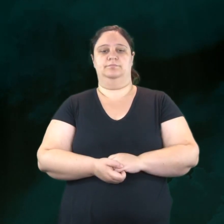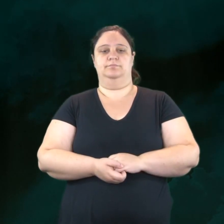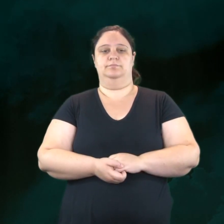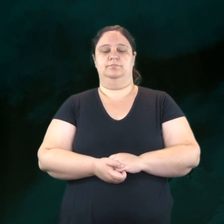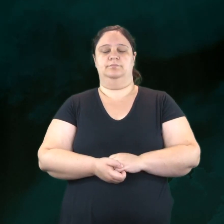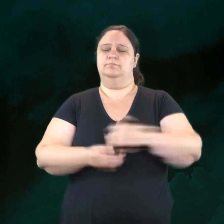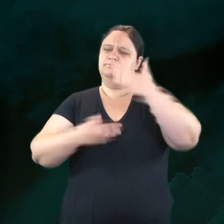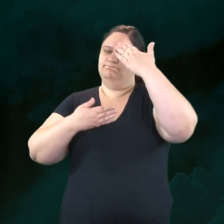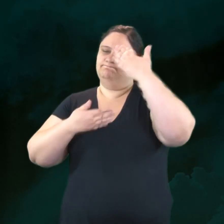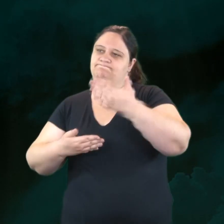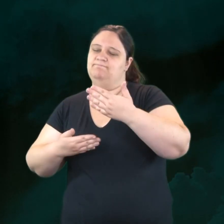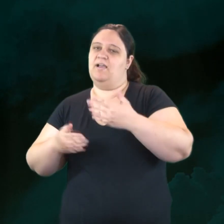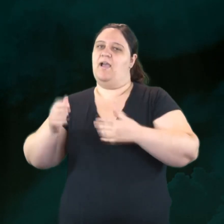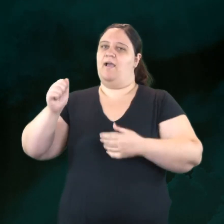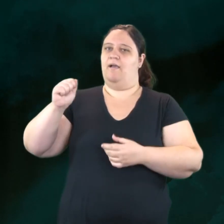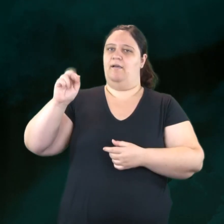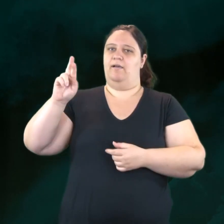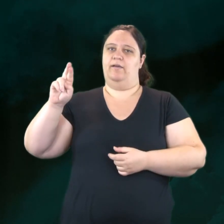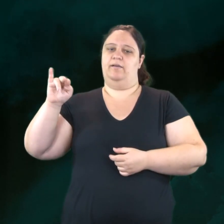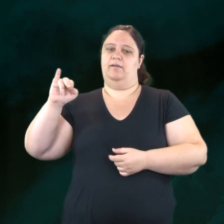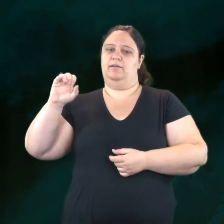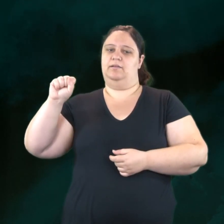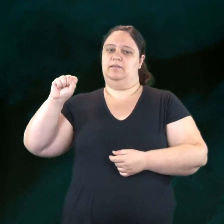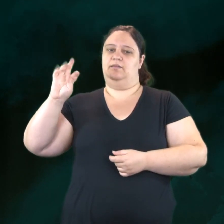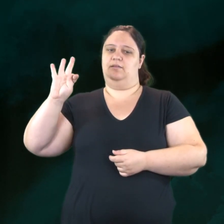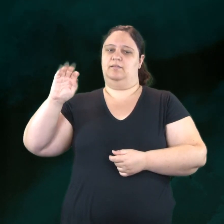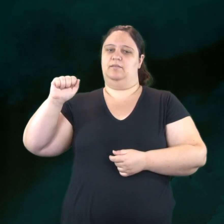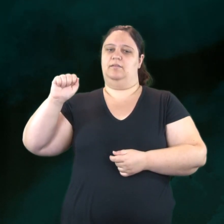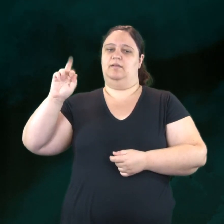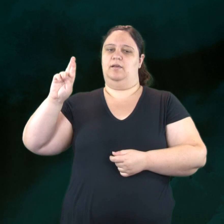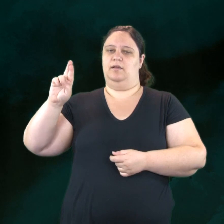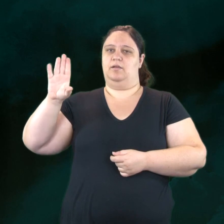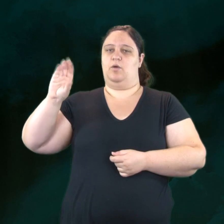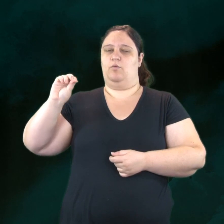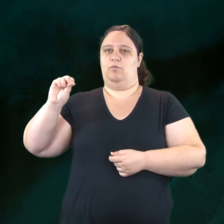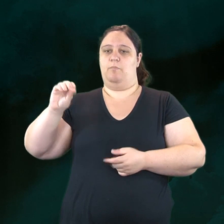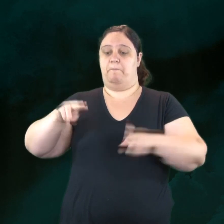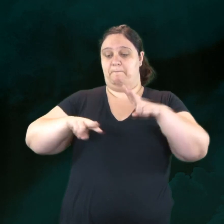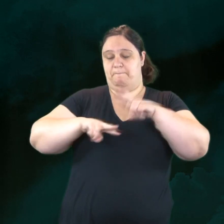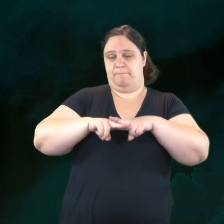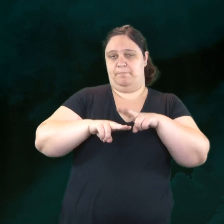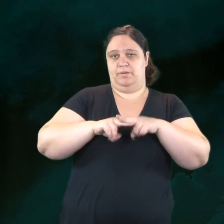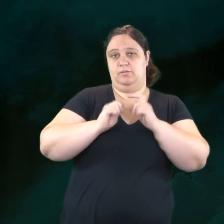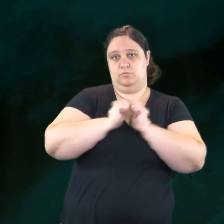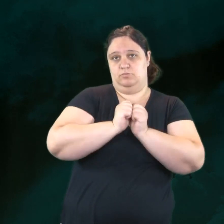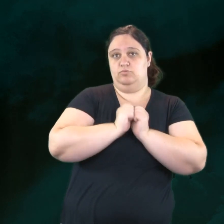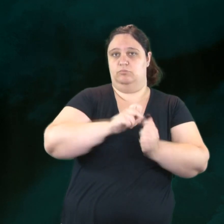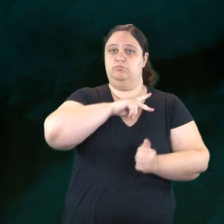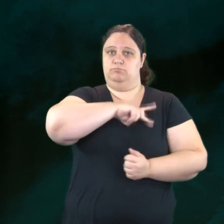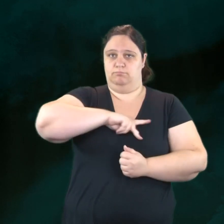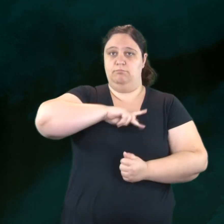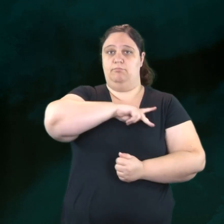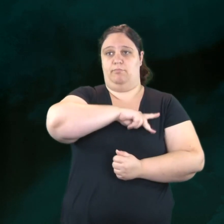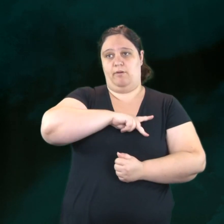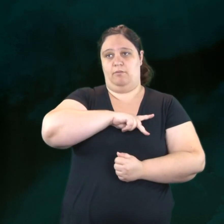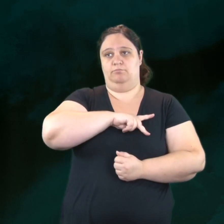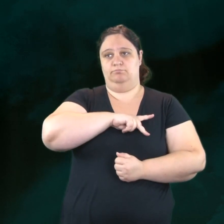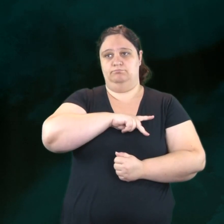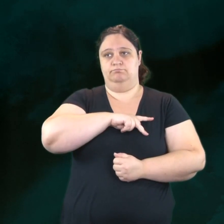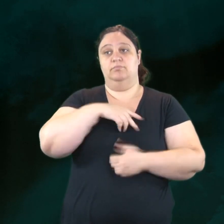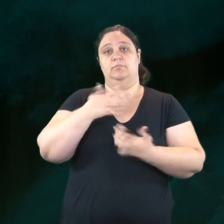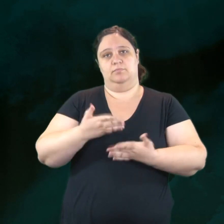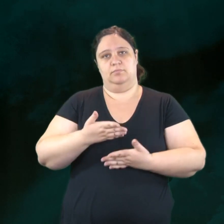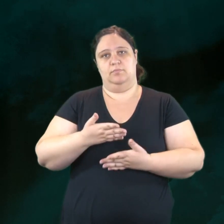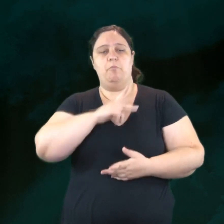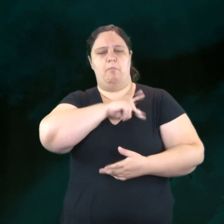saúda-vos Aristarco, prisioneiro comigo, era companheiro de prisão de Paulo,